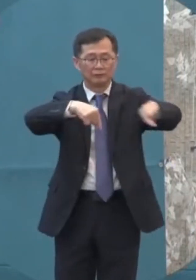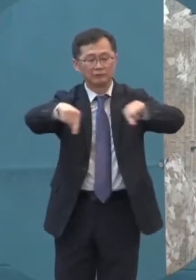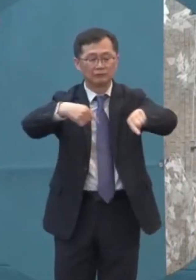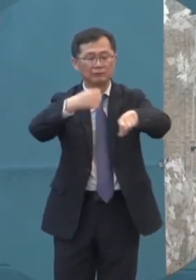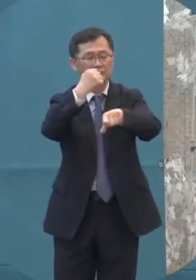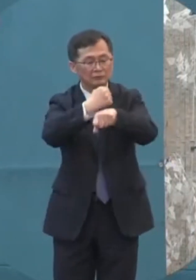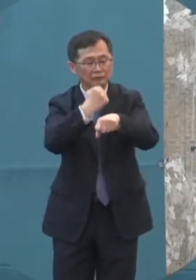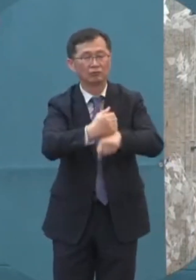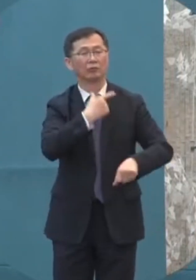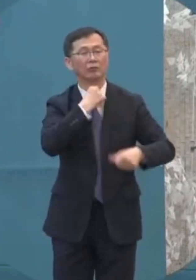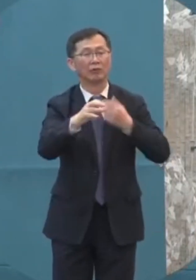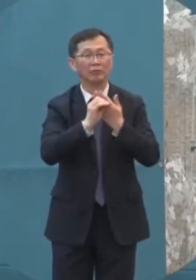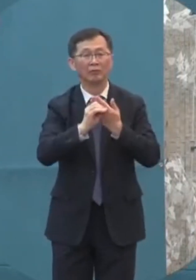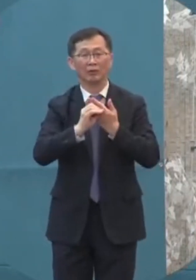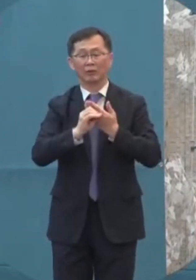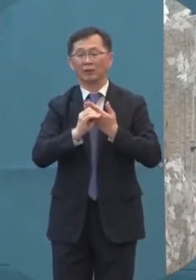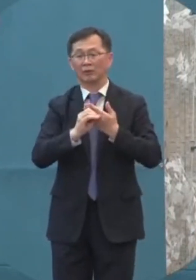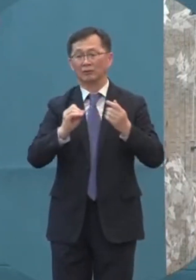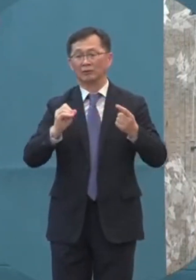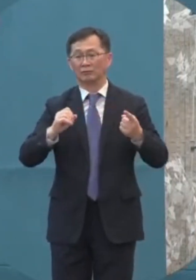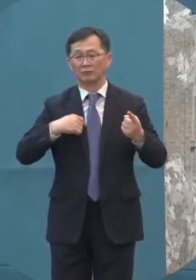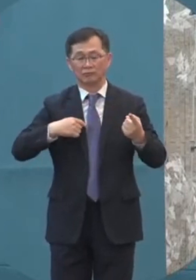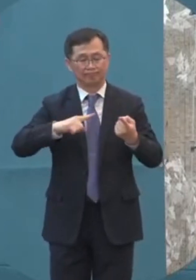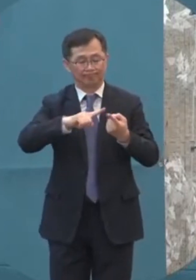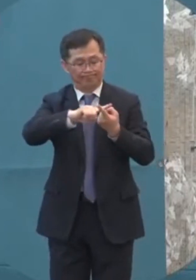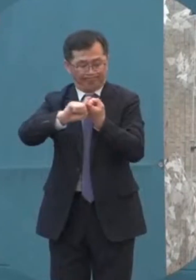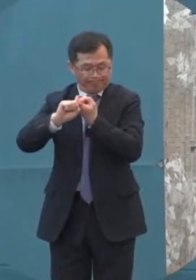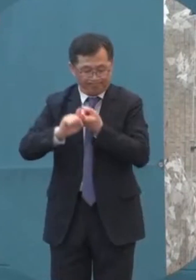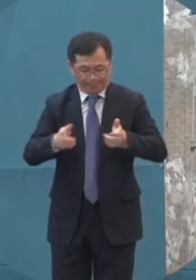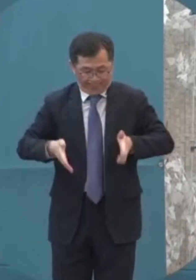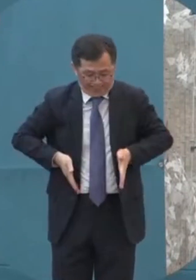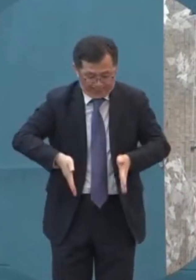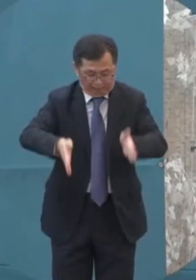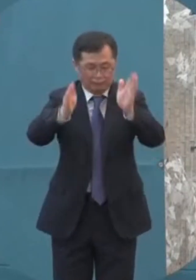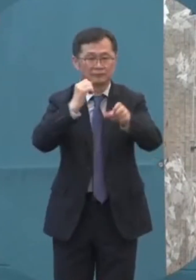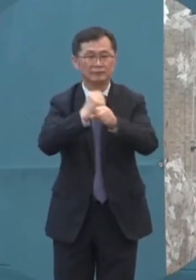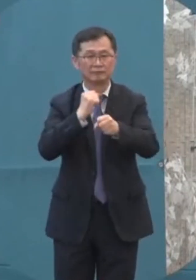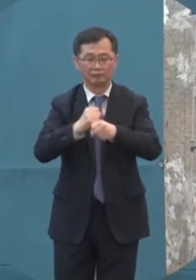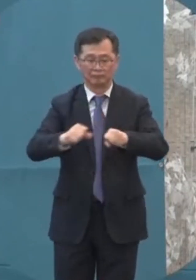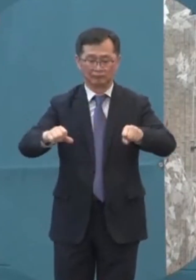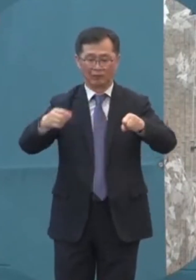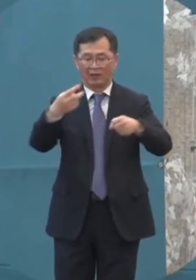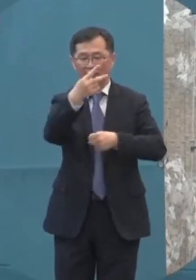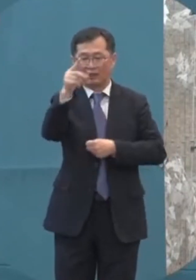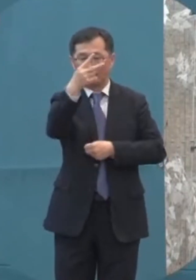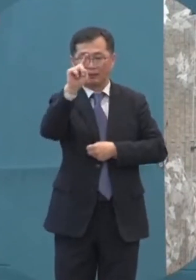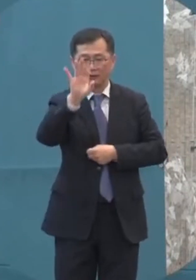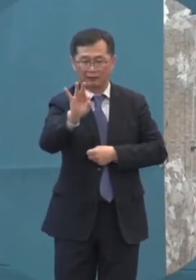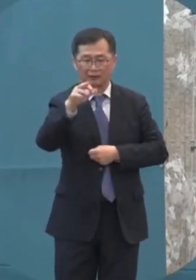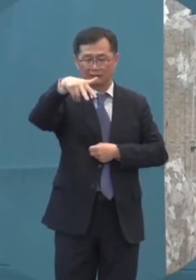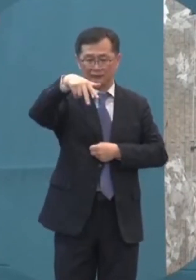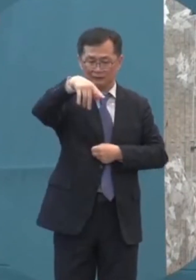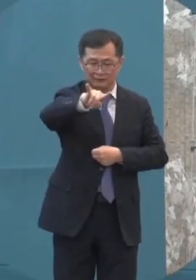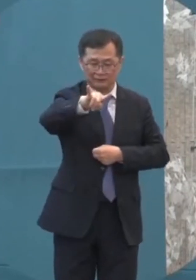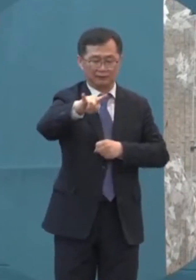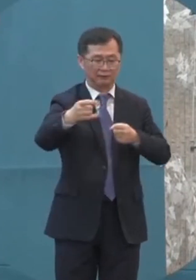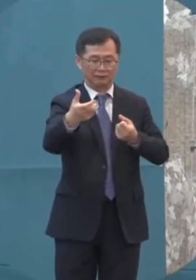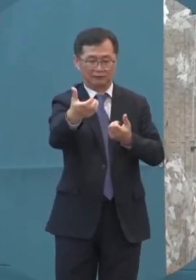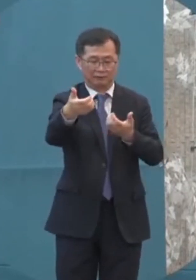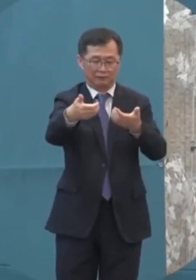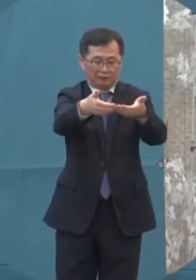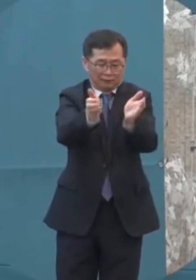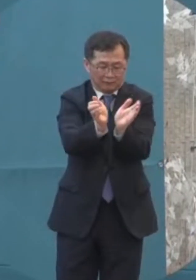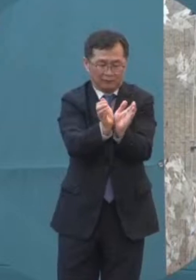하려면 다당제가 가장 빠른 길입니다. 양당제가 되면 딱